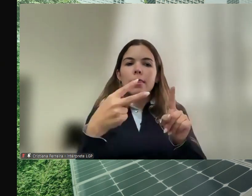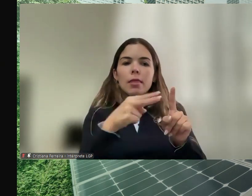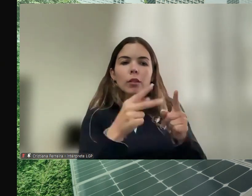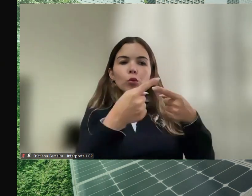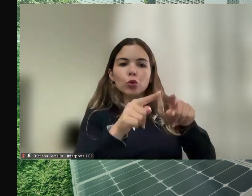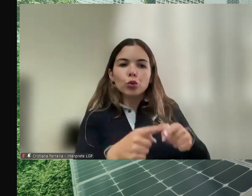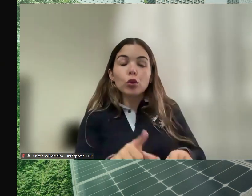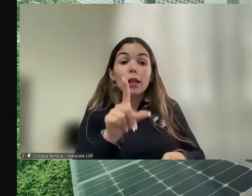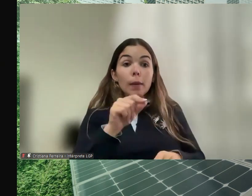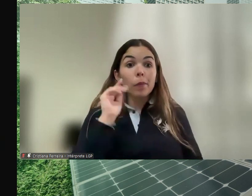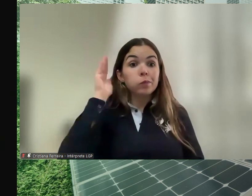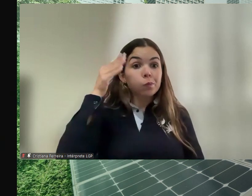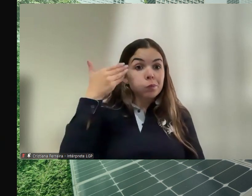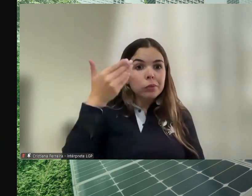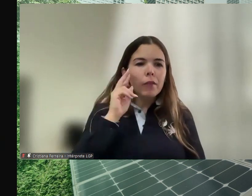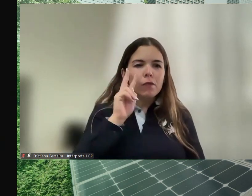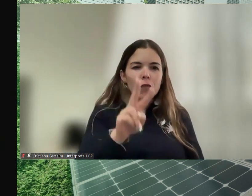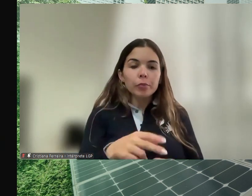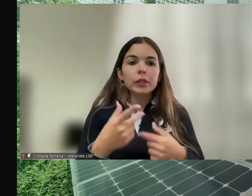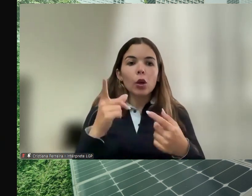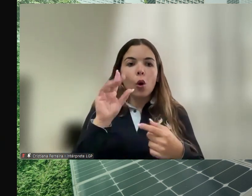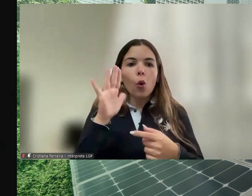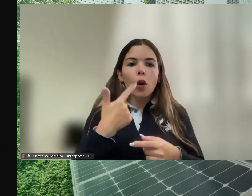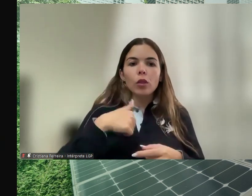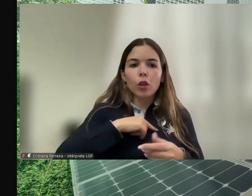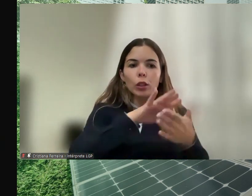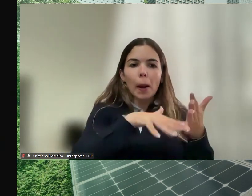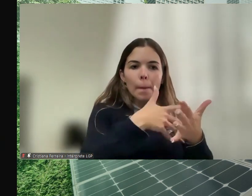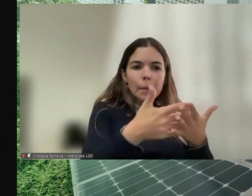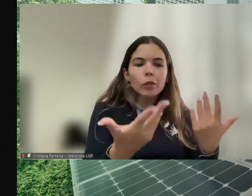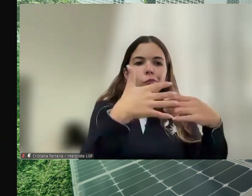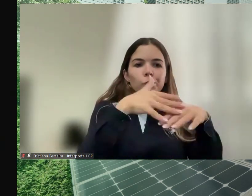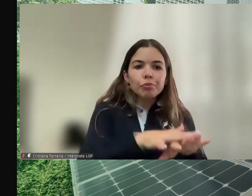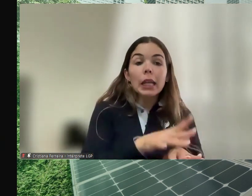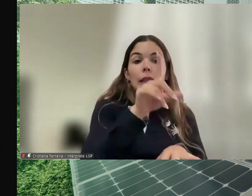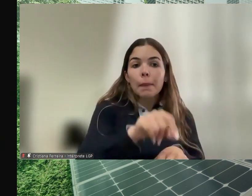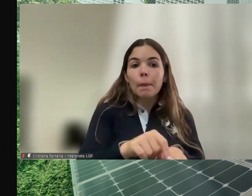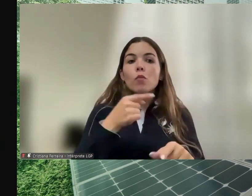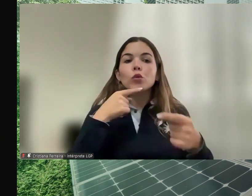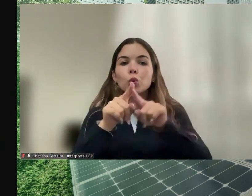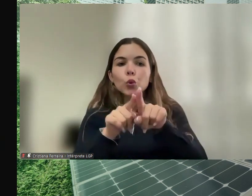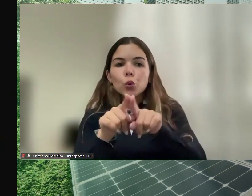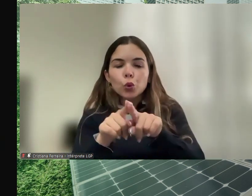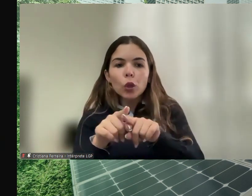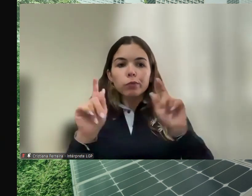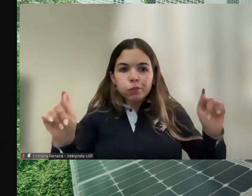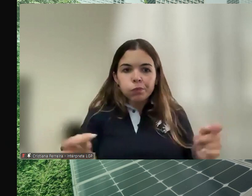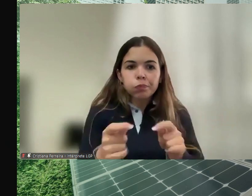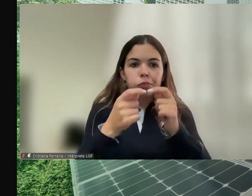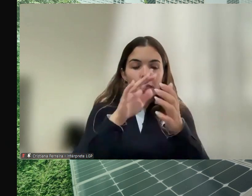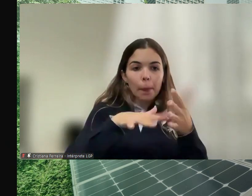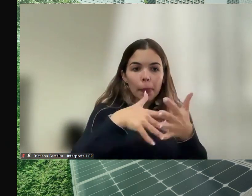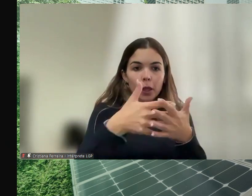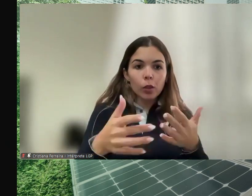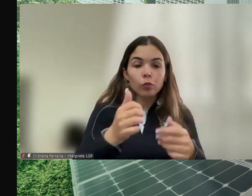estamos a trabalhar planos, quando estamos a implementar políticas, quando estamos a promover o planeamento urbano